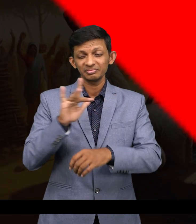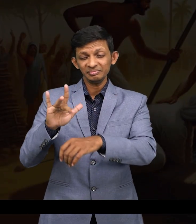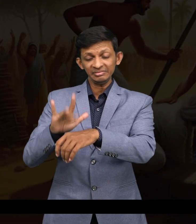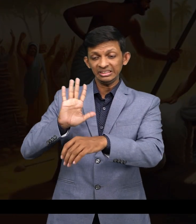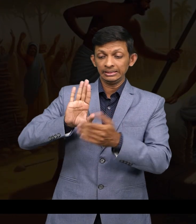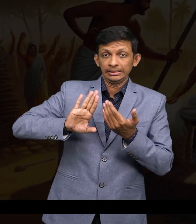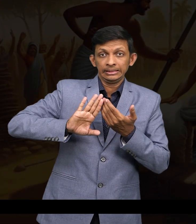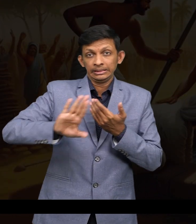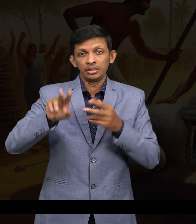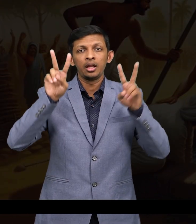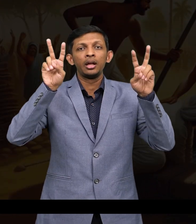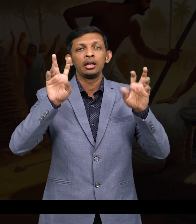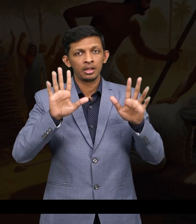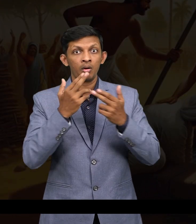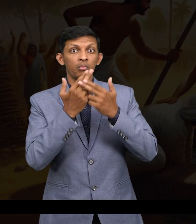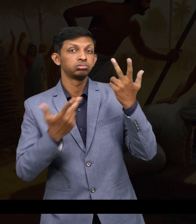अस्पृश्यता,